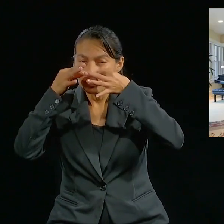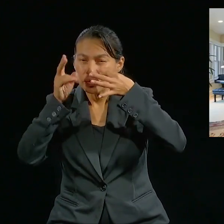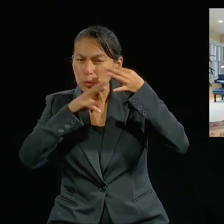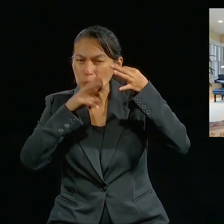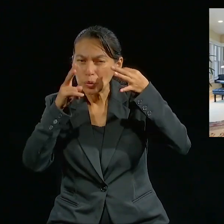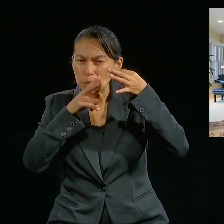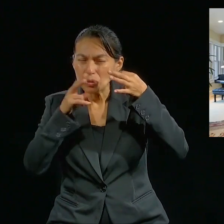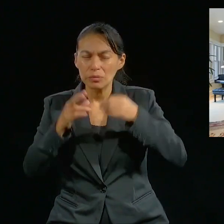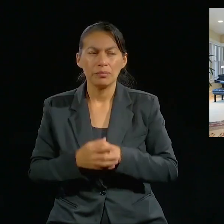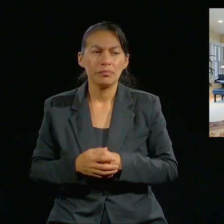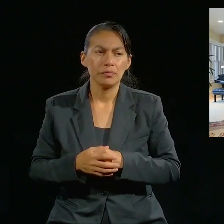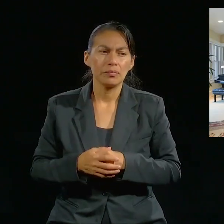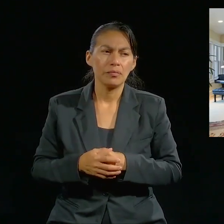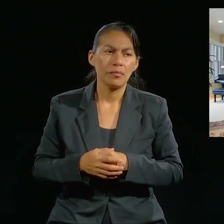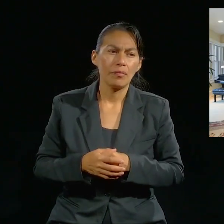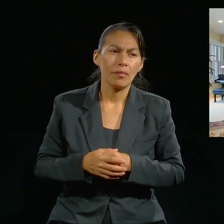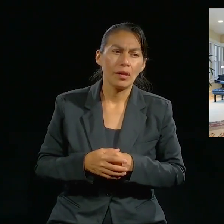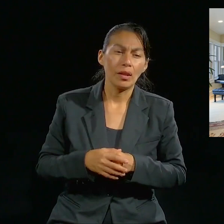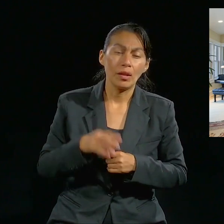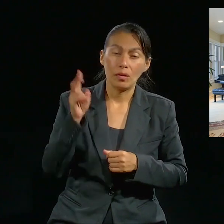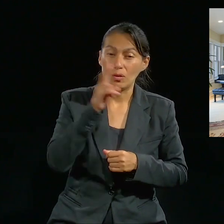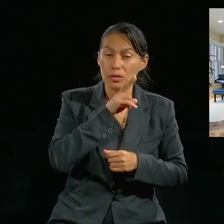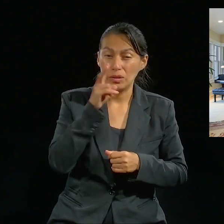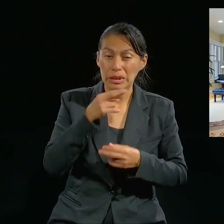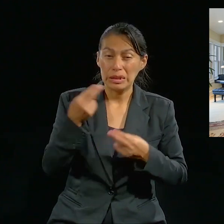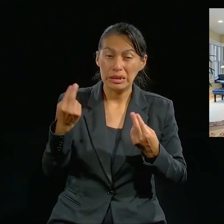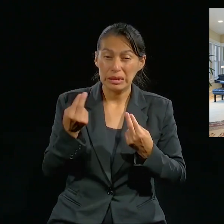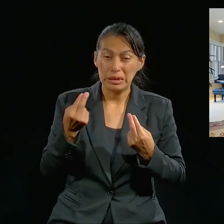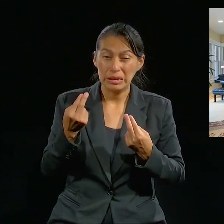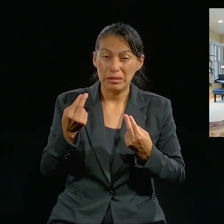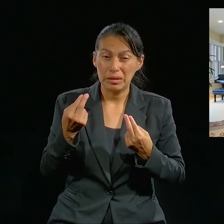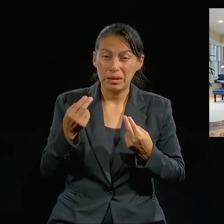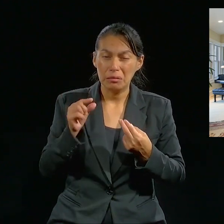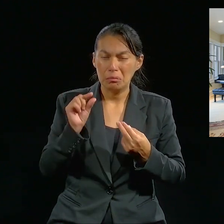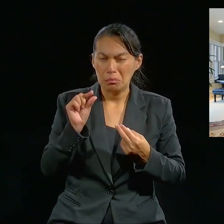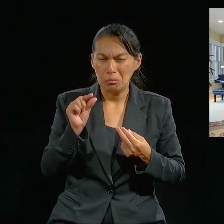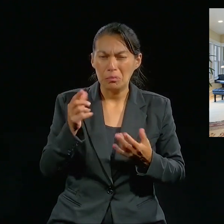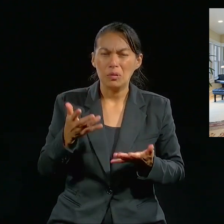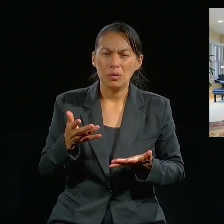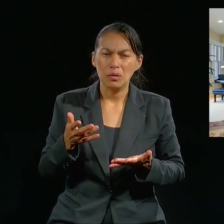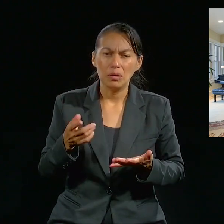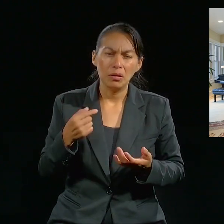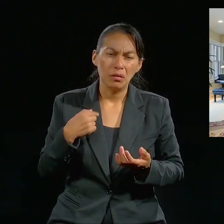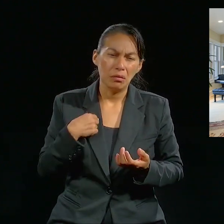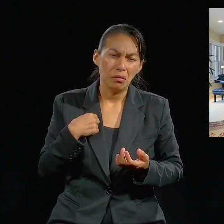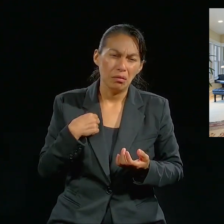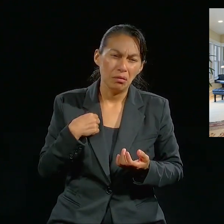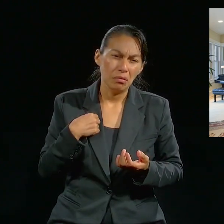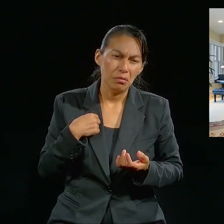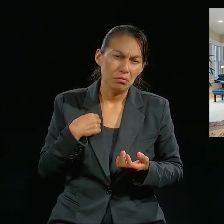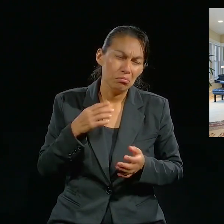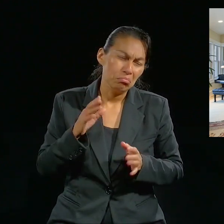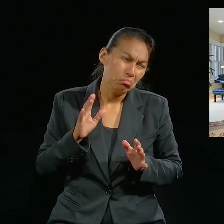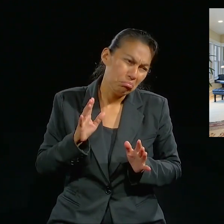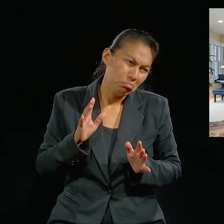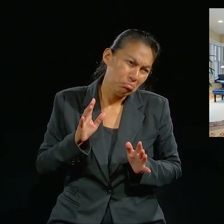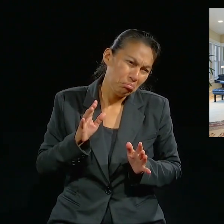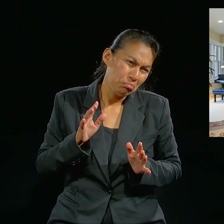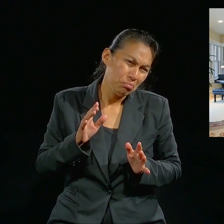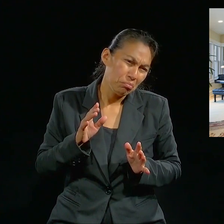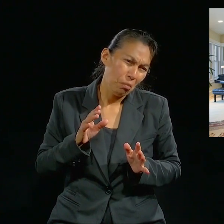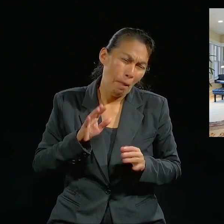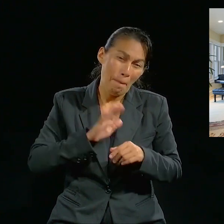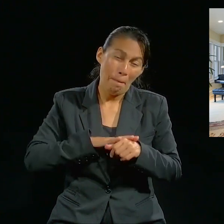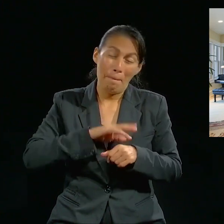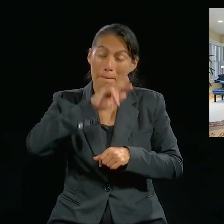y la cantidad de oxígeno que requería en ese entonces era poca entonces me imaginé que no podía